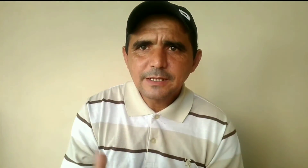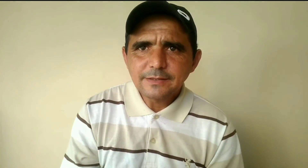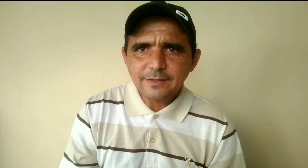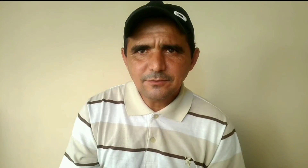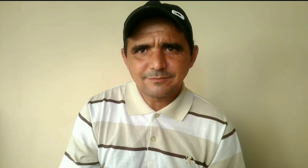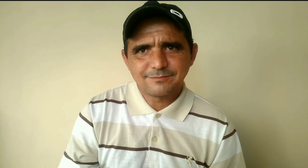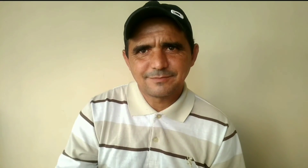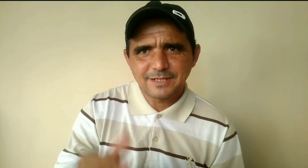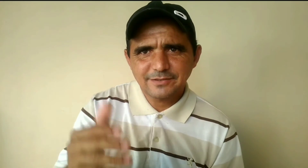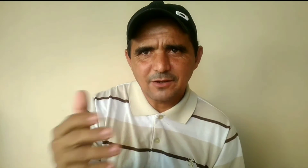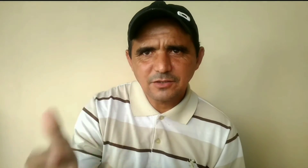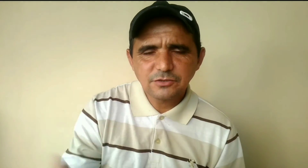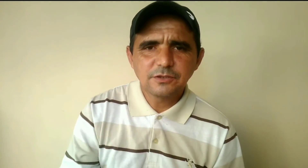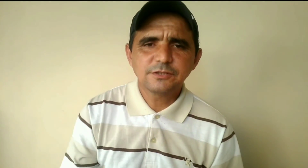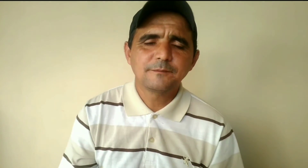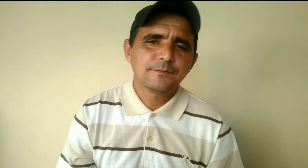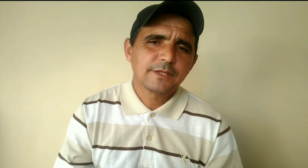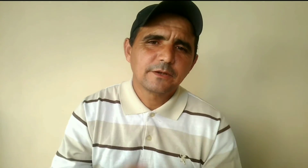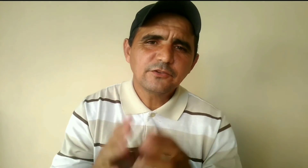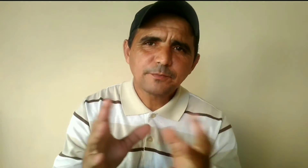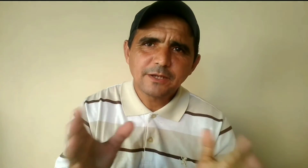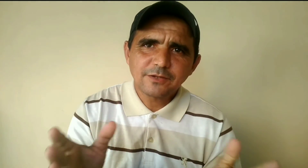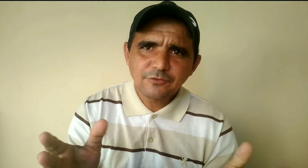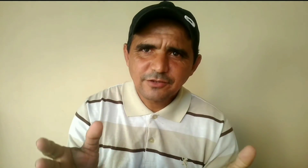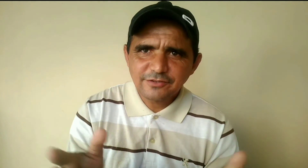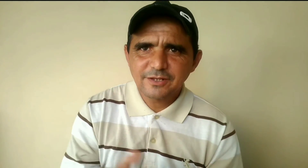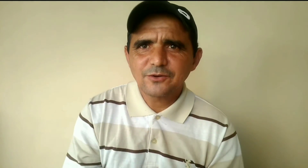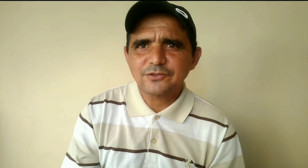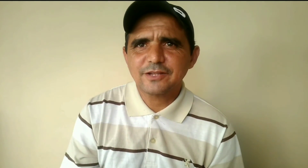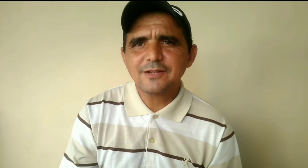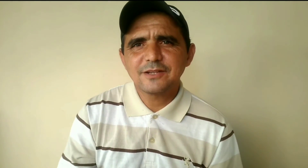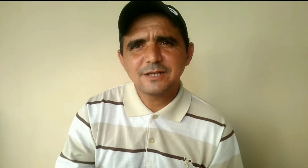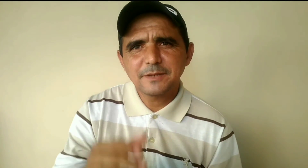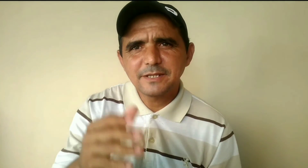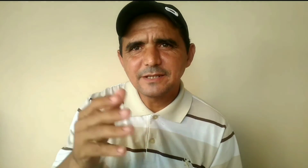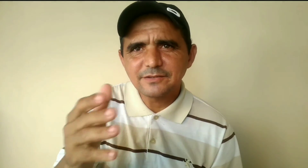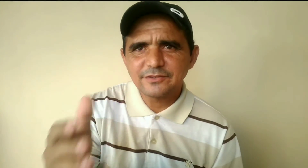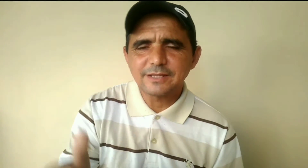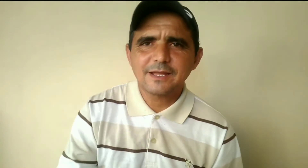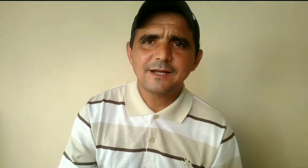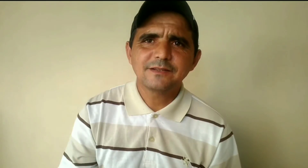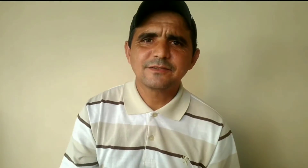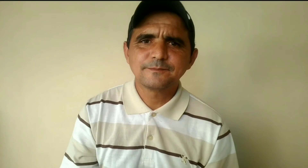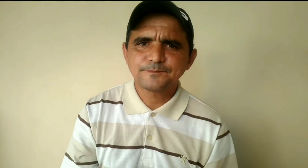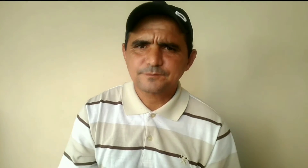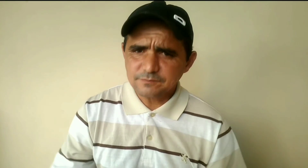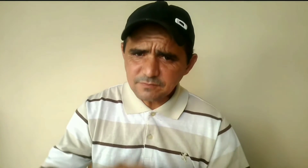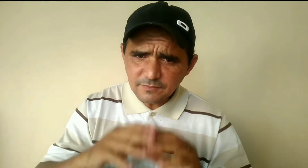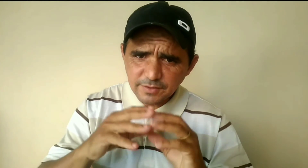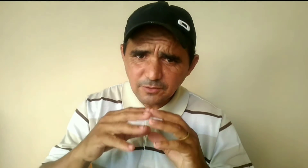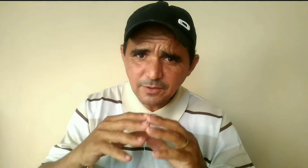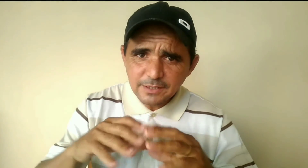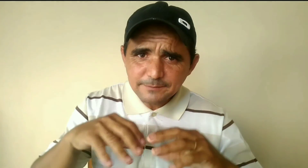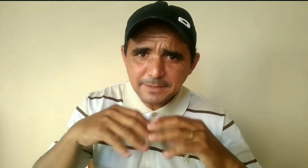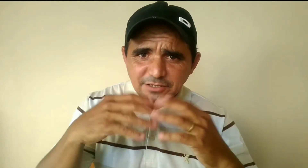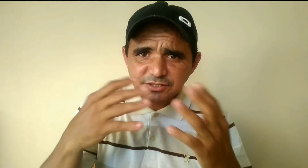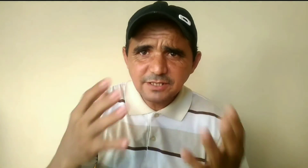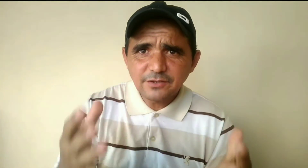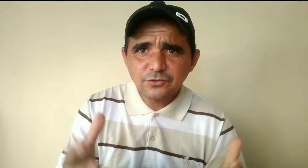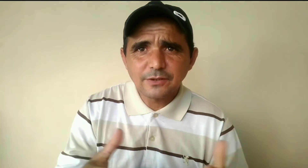aqui então, nessa aula de hoje. Eu espero que vocês tenham gostado, né, de aprender esses detalhes. Então, pratica isso